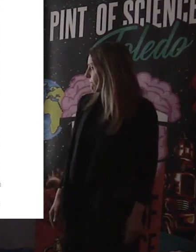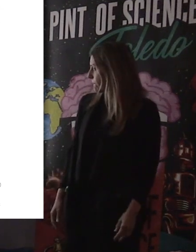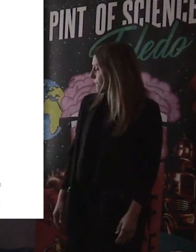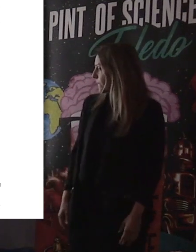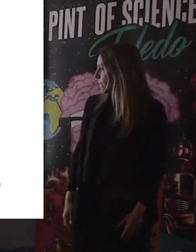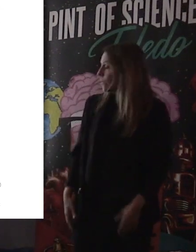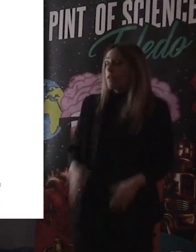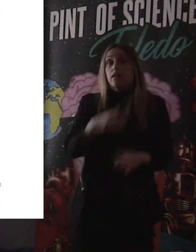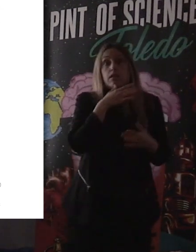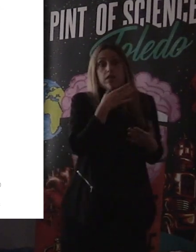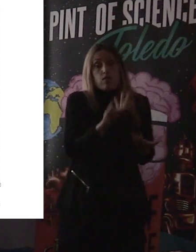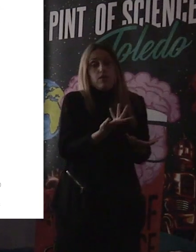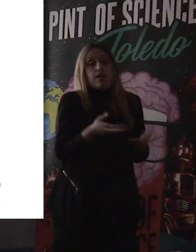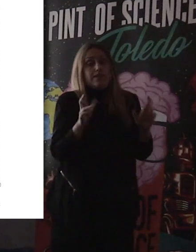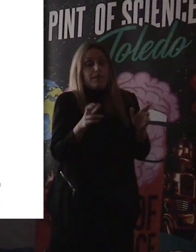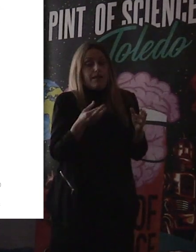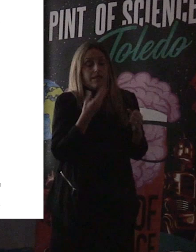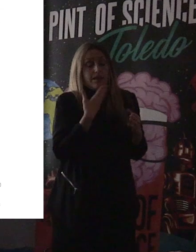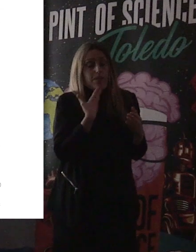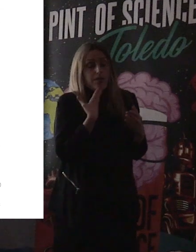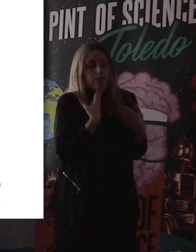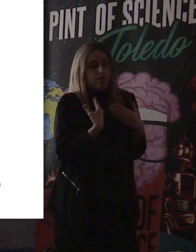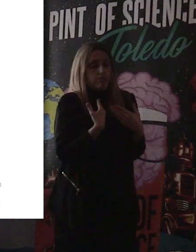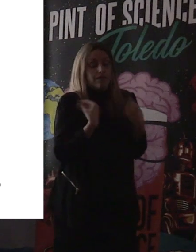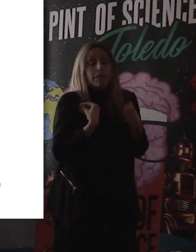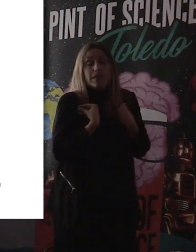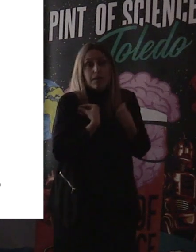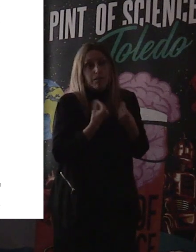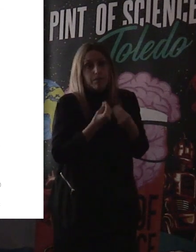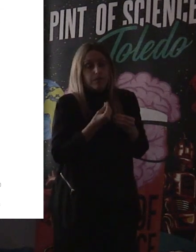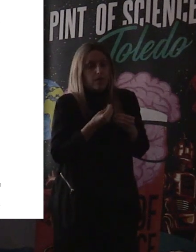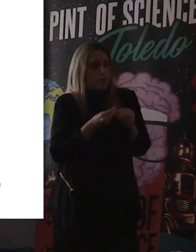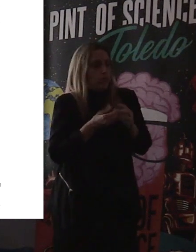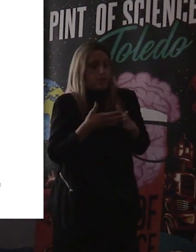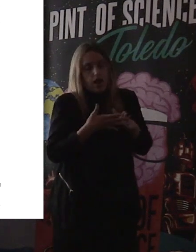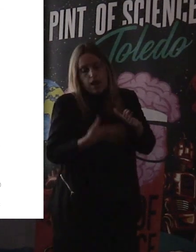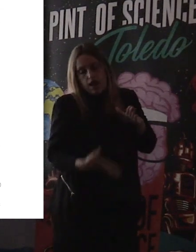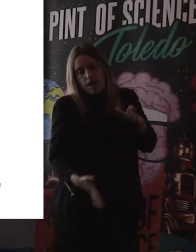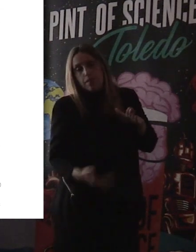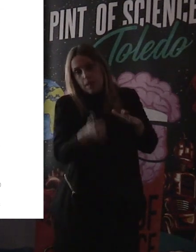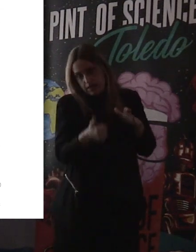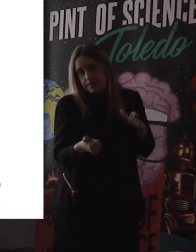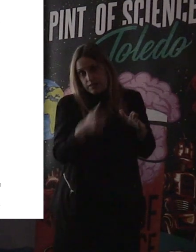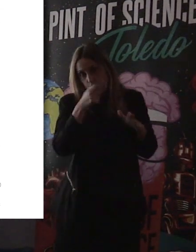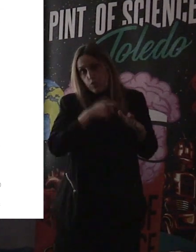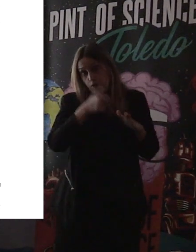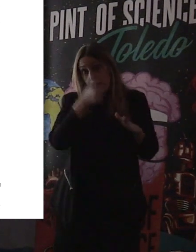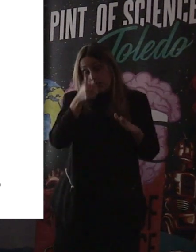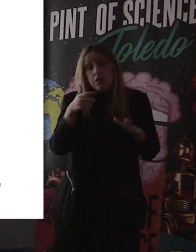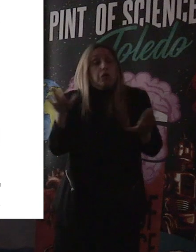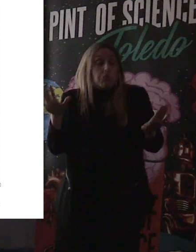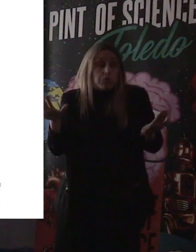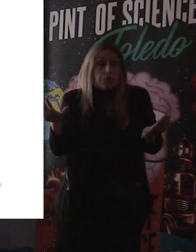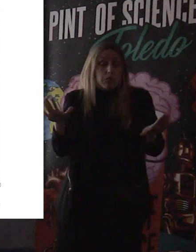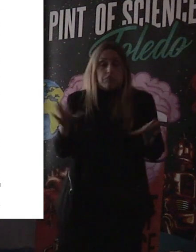se ha alargado también la longevidad. Pero ¿dónde estamos aquí? Es la predicción.